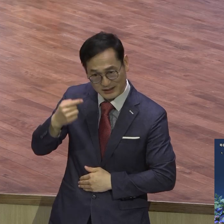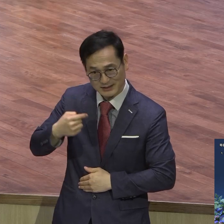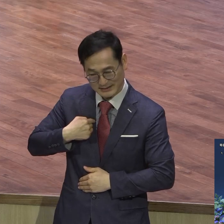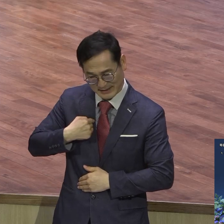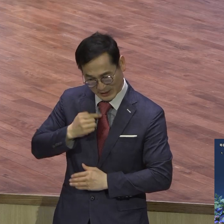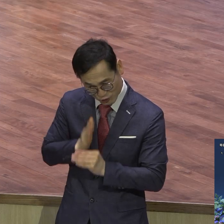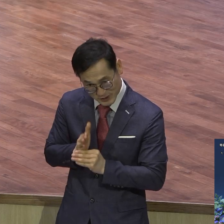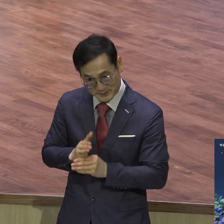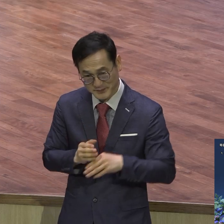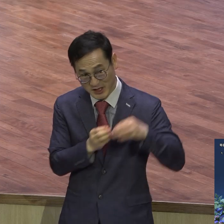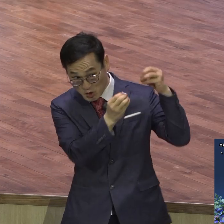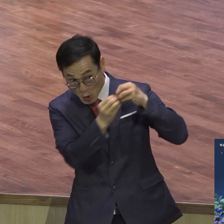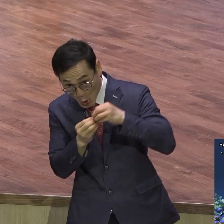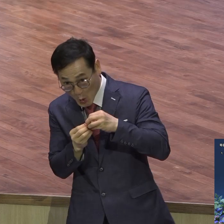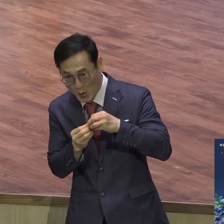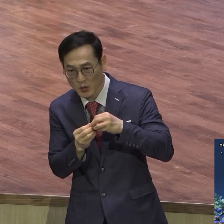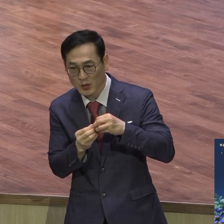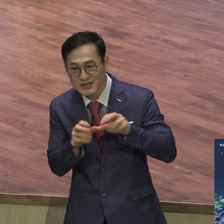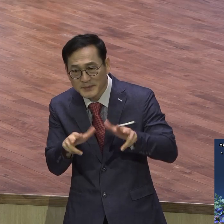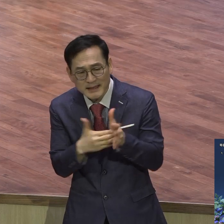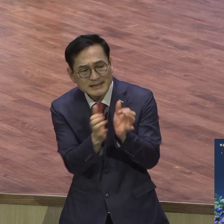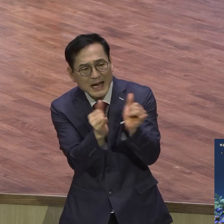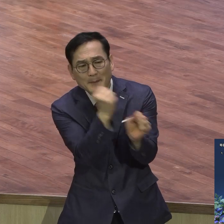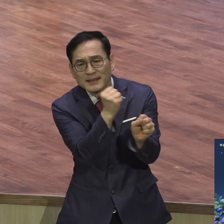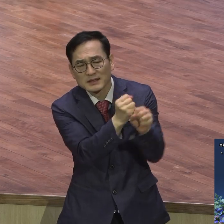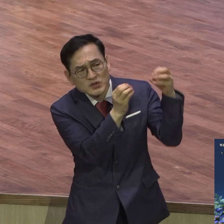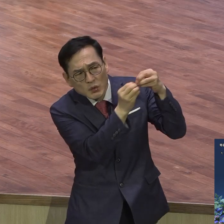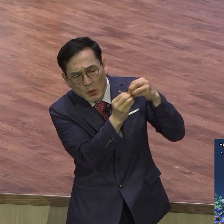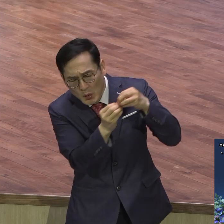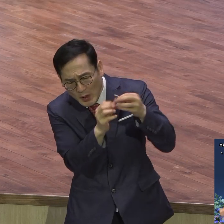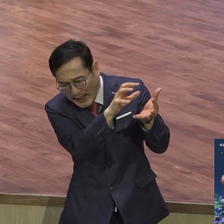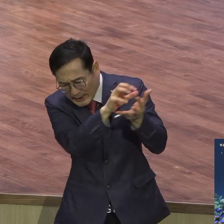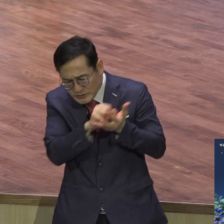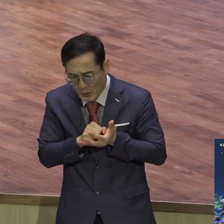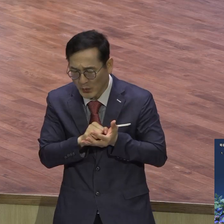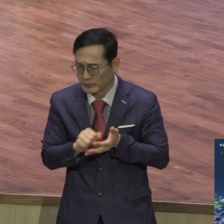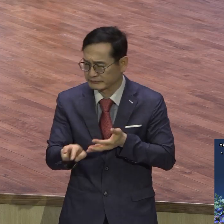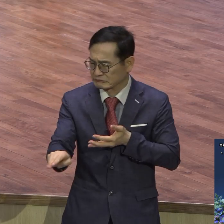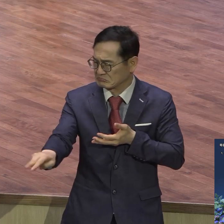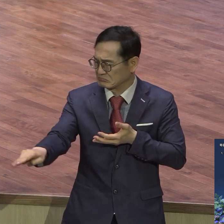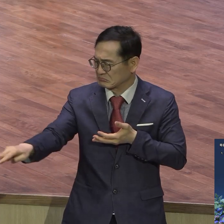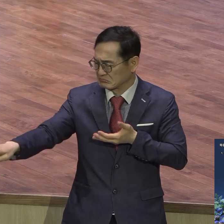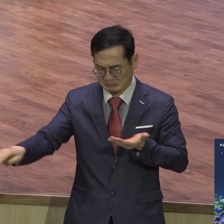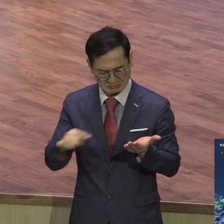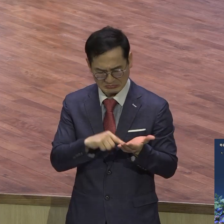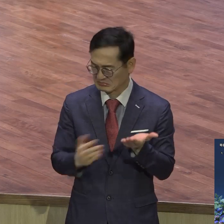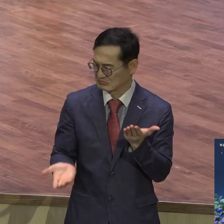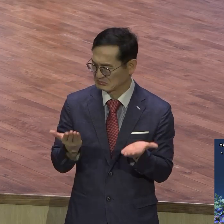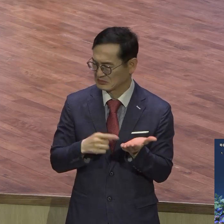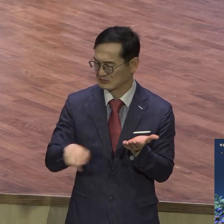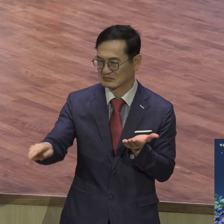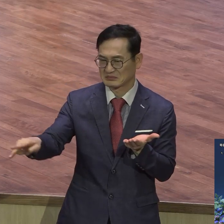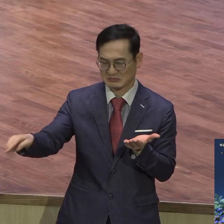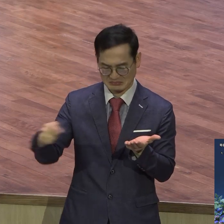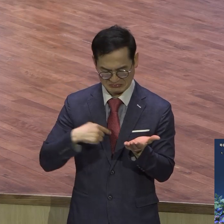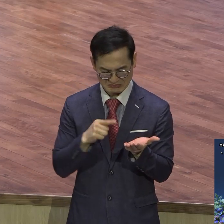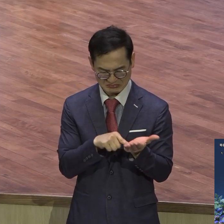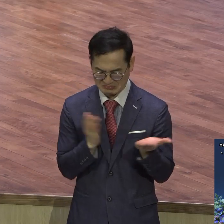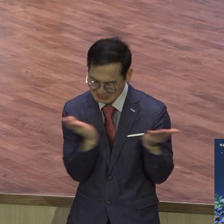만든 전통 지금까지 해왔던 이 모든 유전들 이 문화적 배경을 그걸 바탕으로